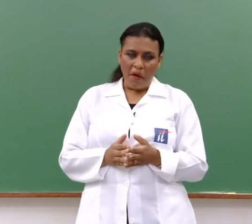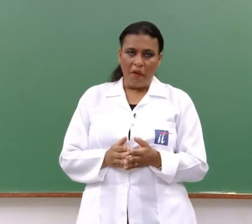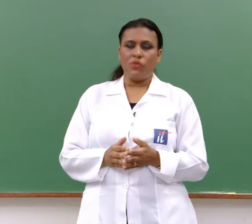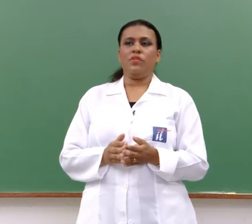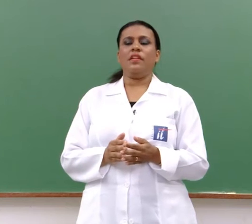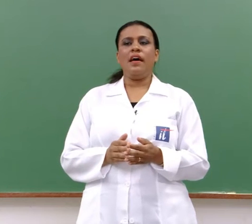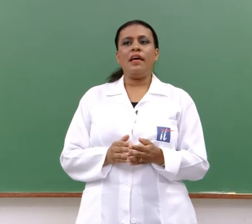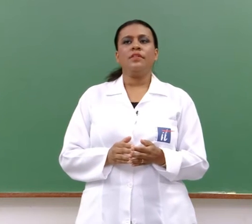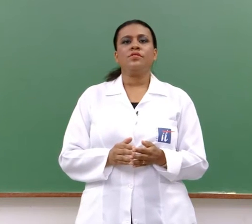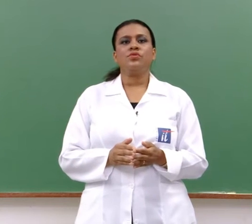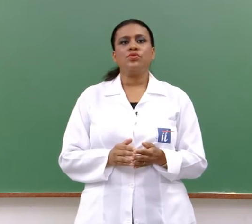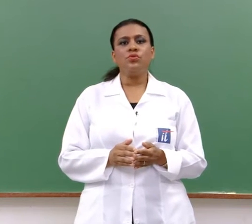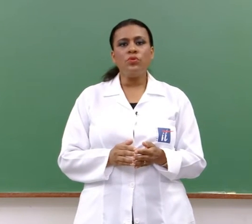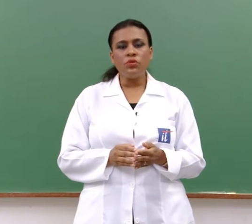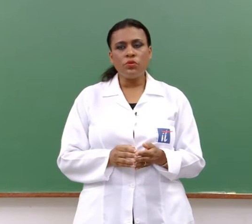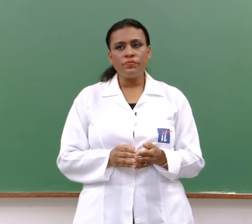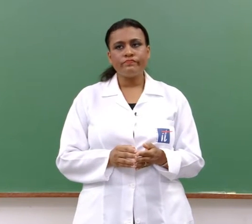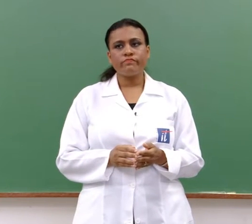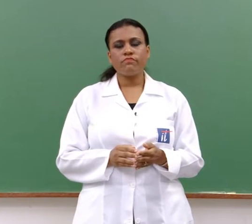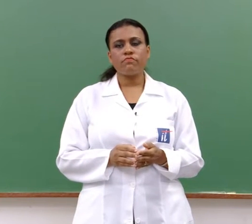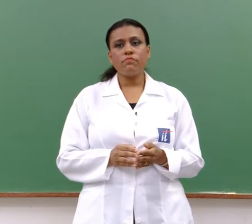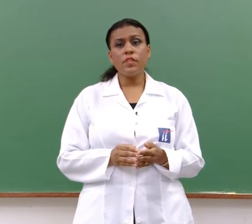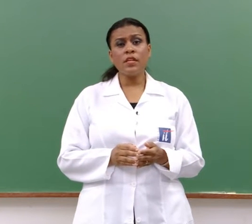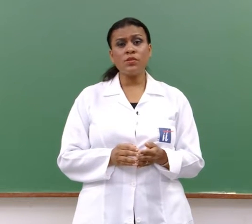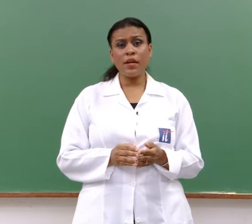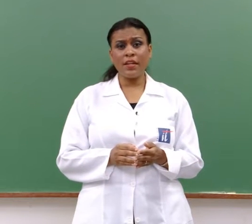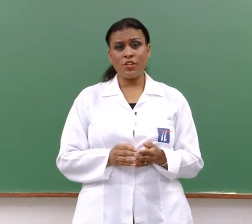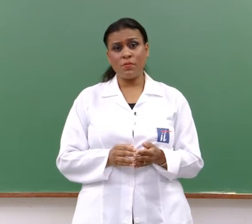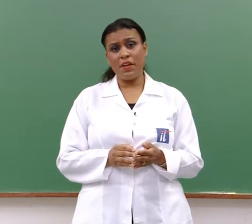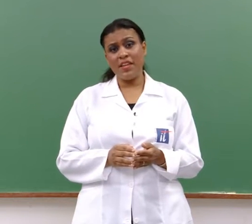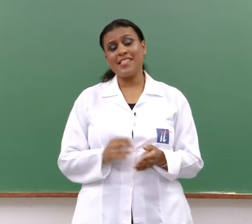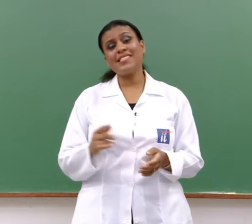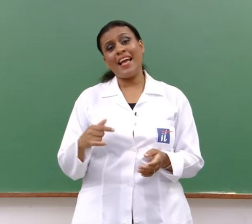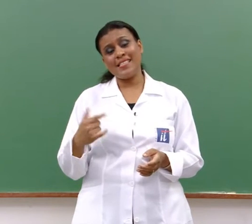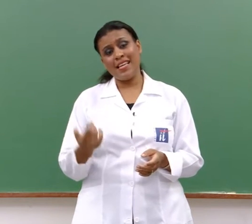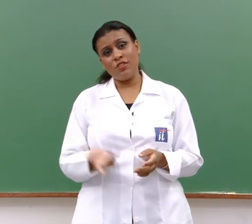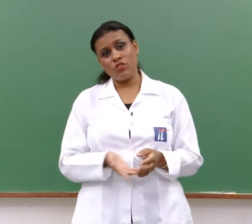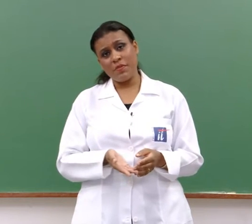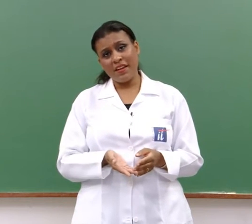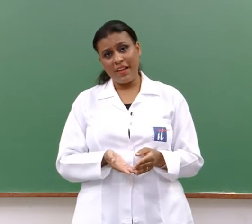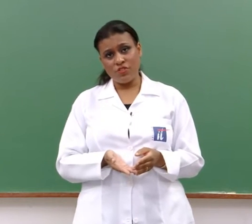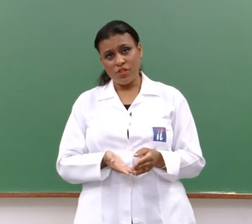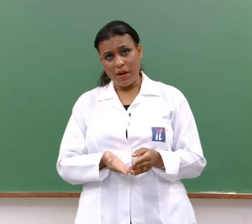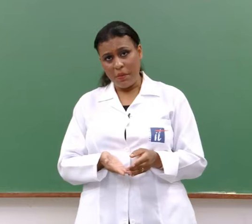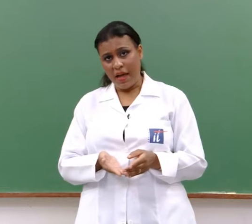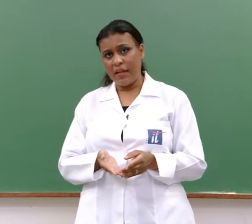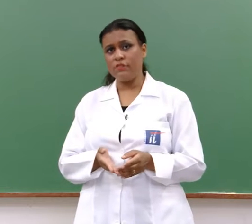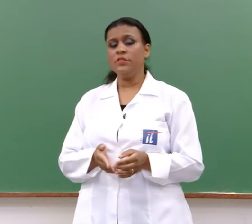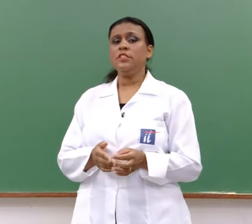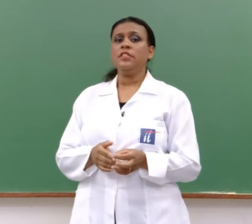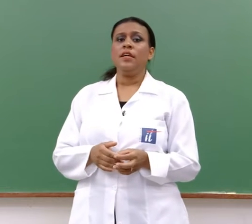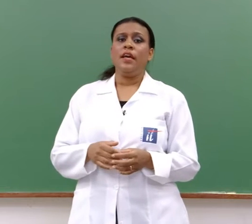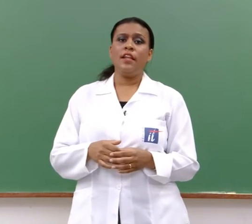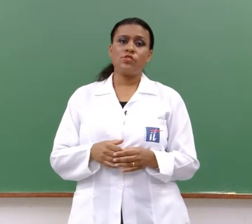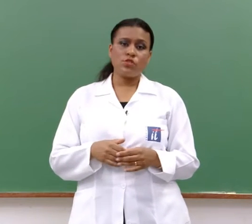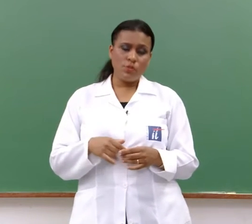Retomando, né? Surdo, em sua grande maioria, está inserido no mercado de trabalho. Eles costumam